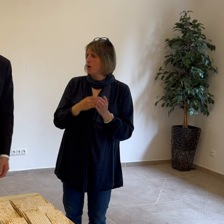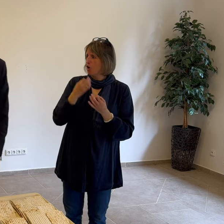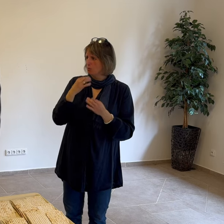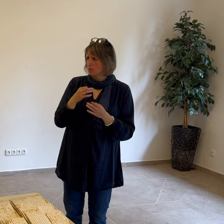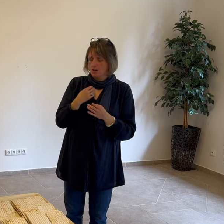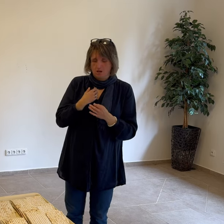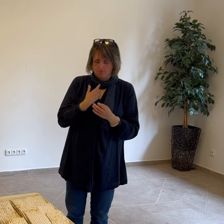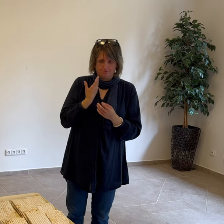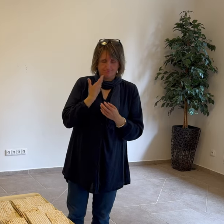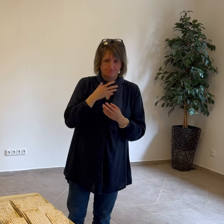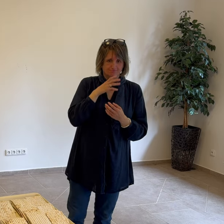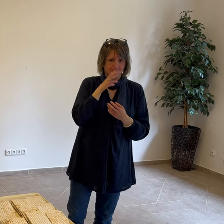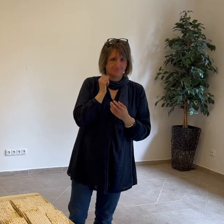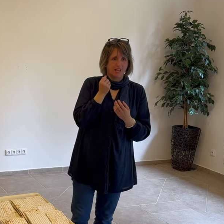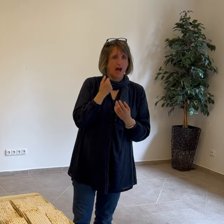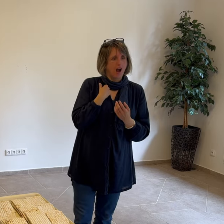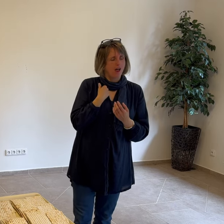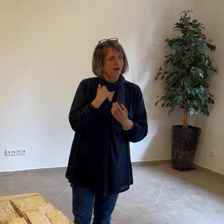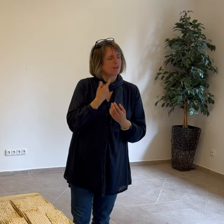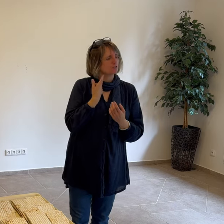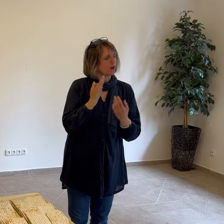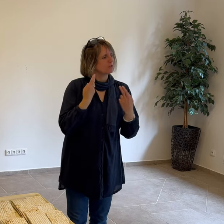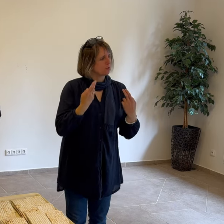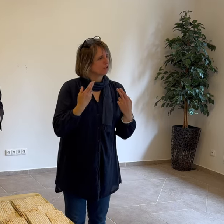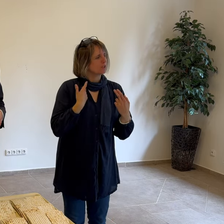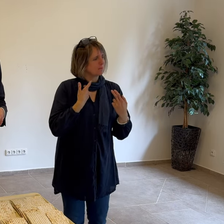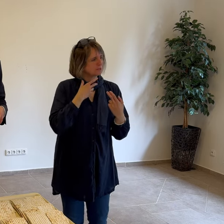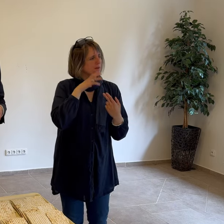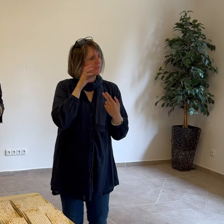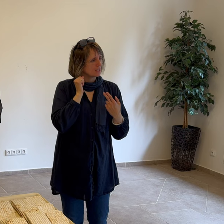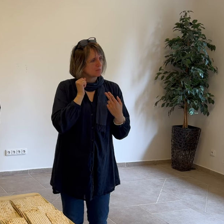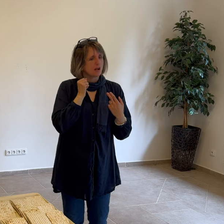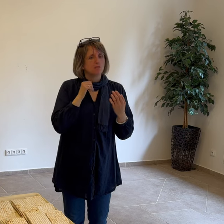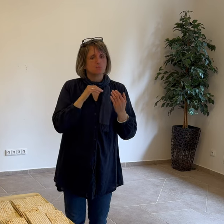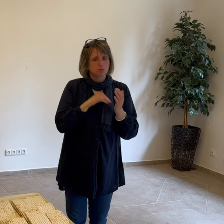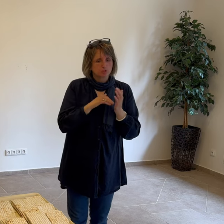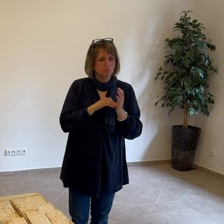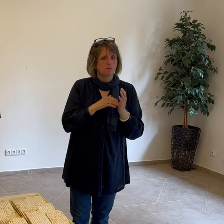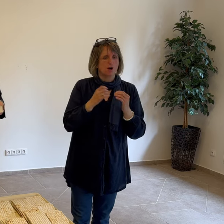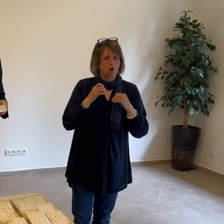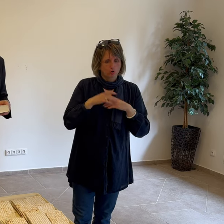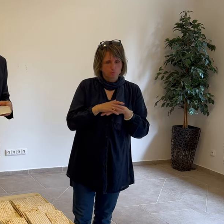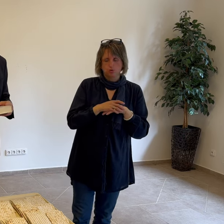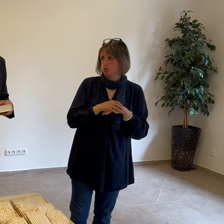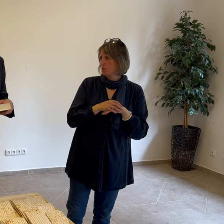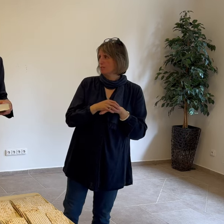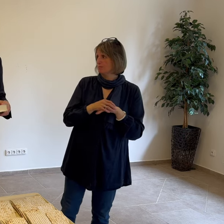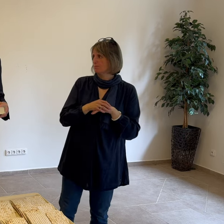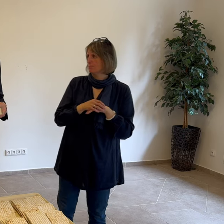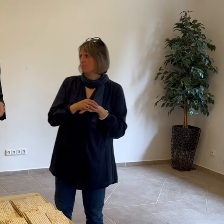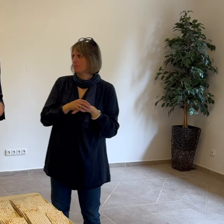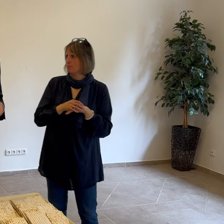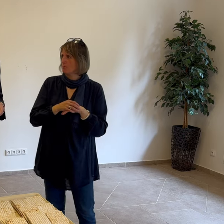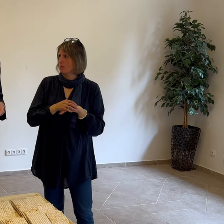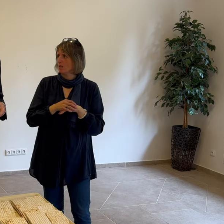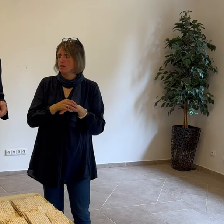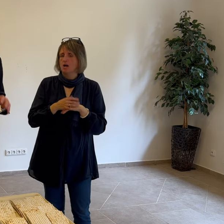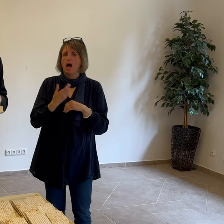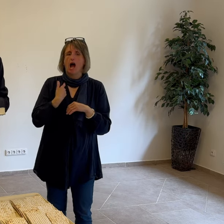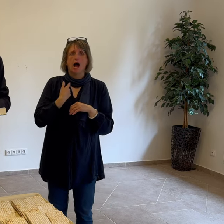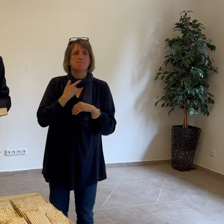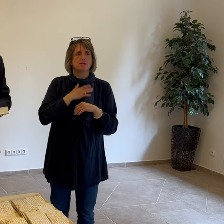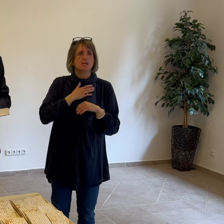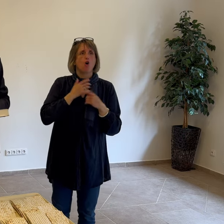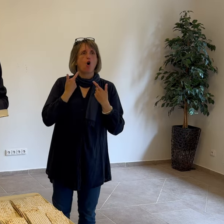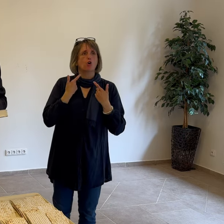ale tak je to asi člověku vlastí tady toto já to zjišťuju u sebe a my máme oslavovat svými skutky